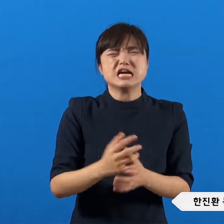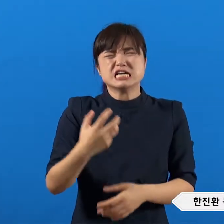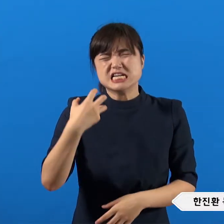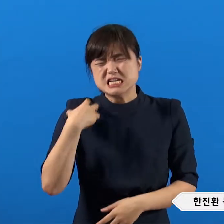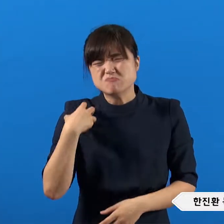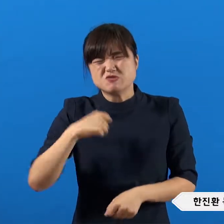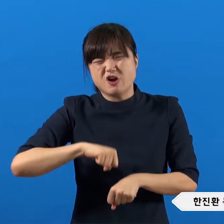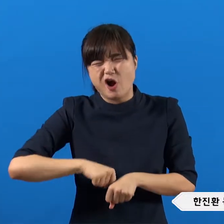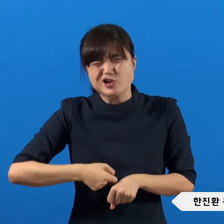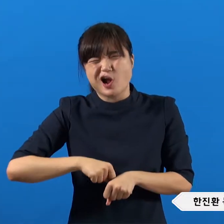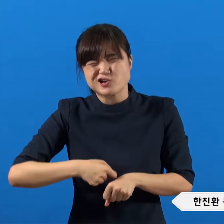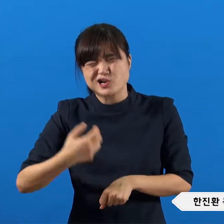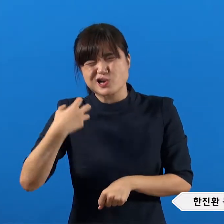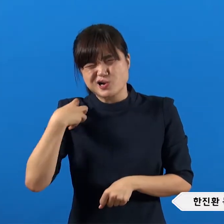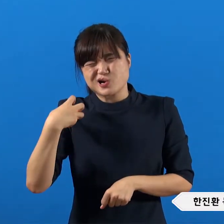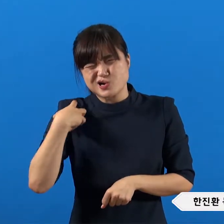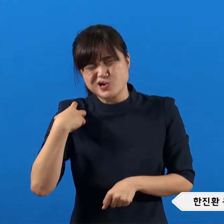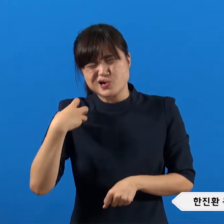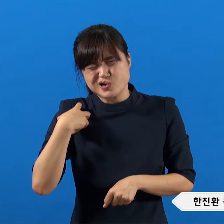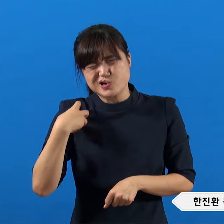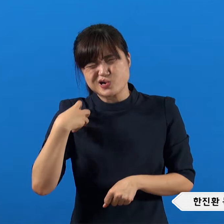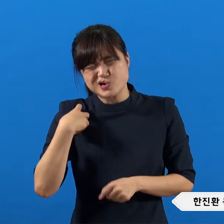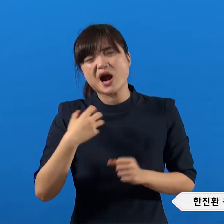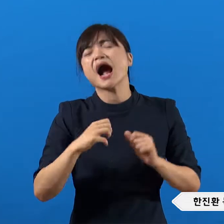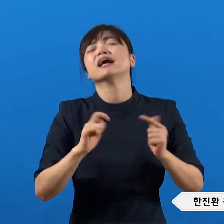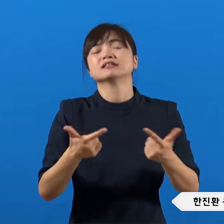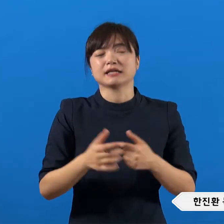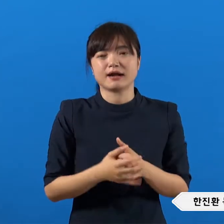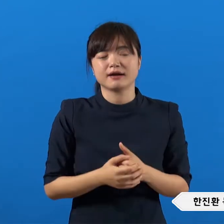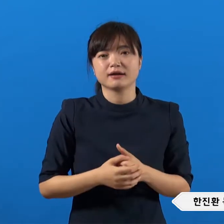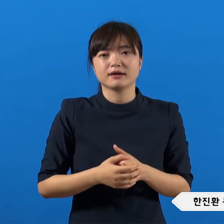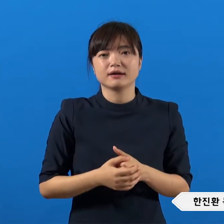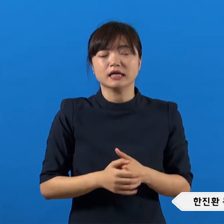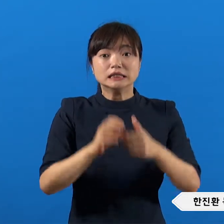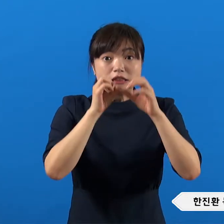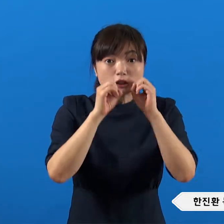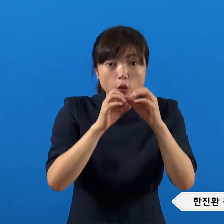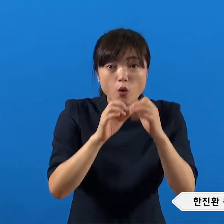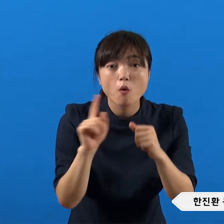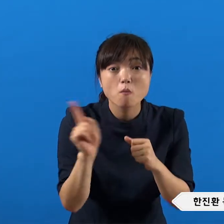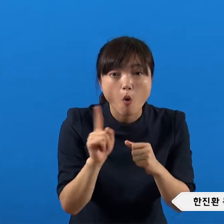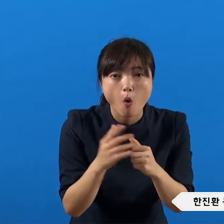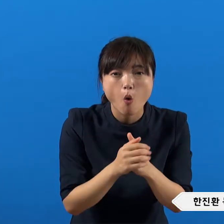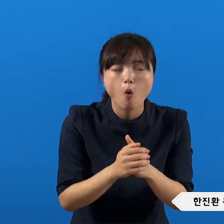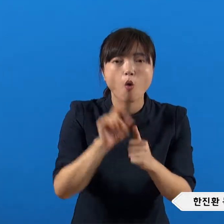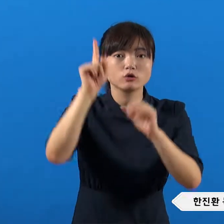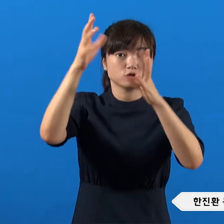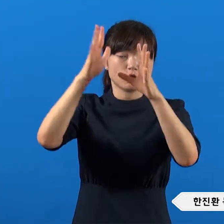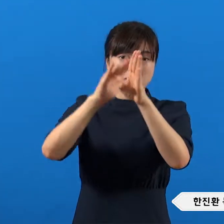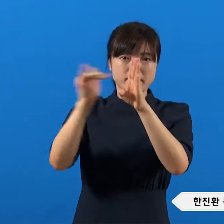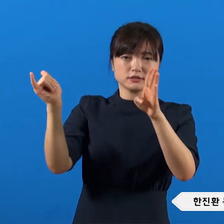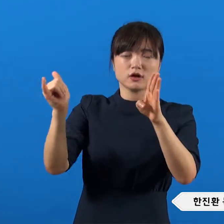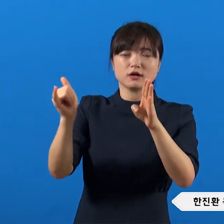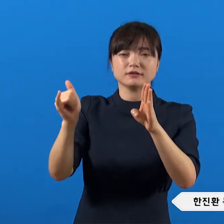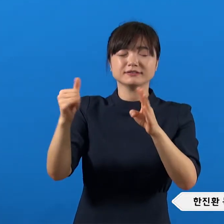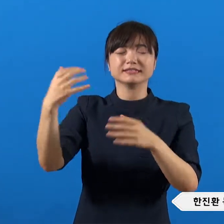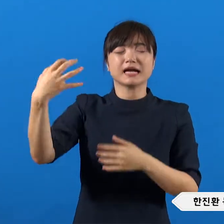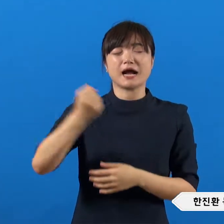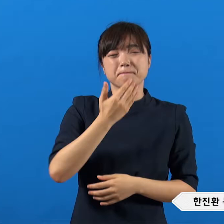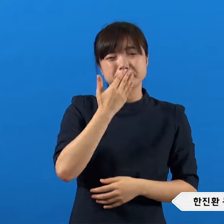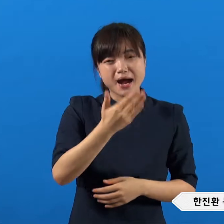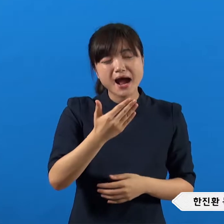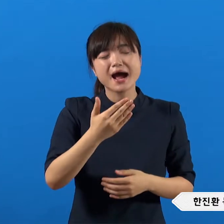아니고요, 힘들게 감당해야 되는 의무가 아니고, 전도는 우리 천국 백성이 누릴 수